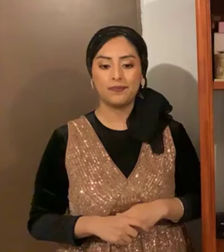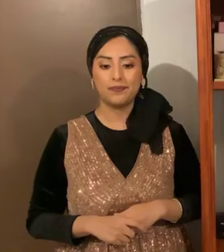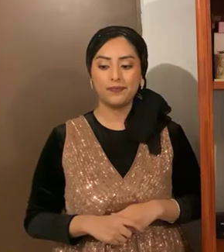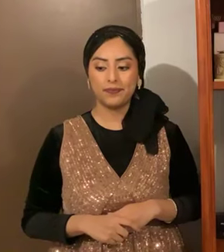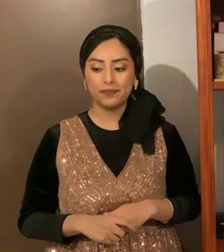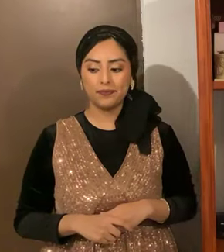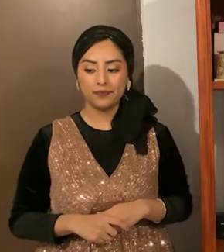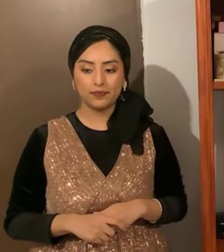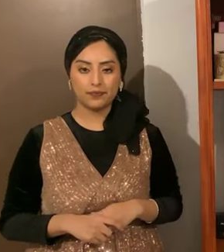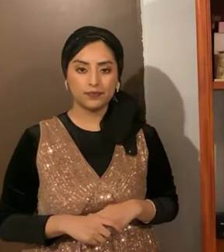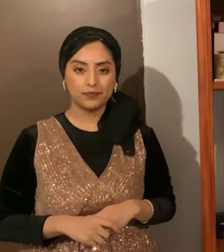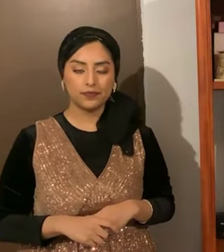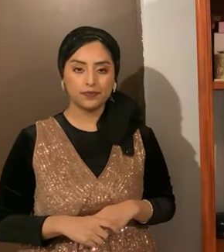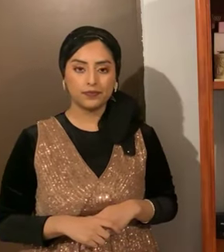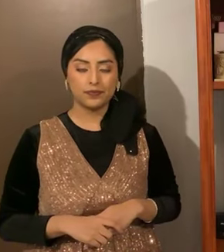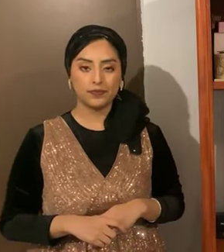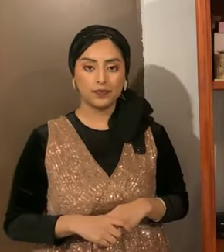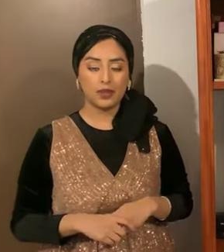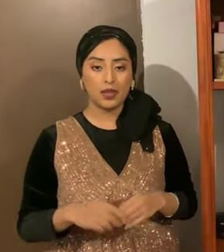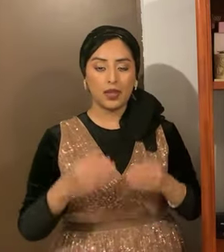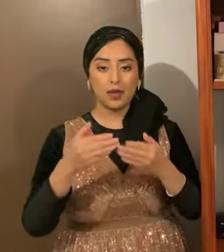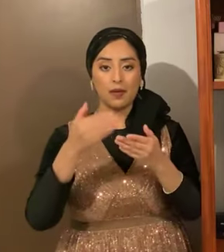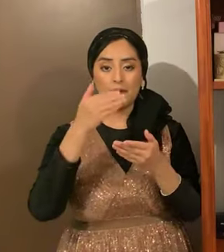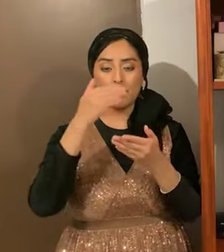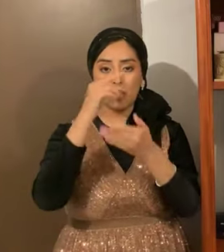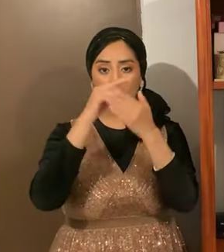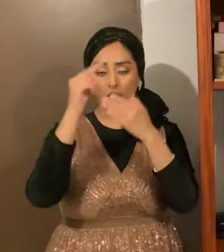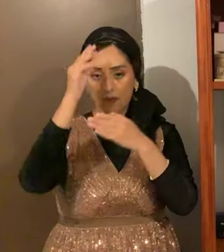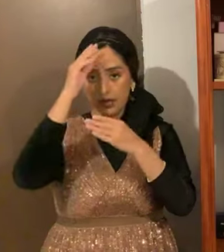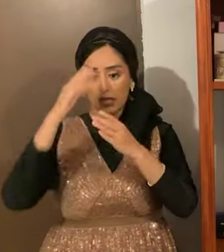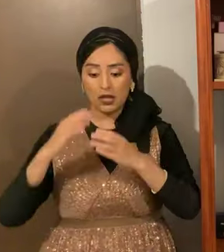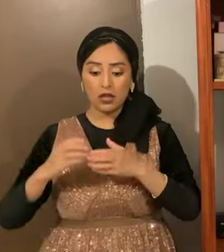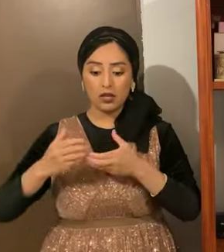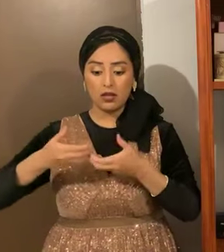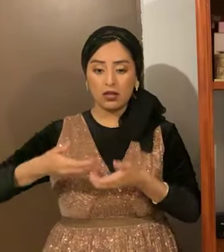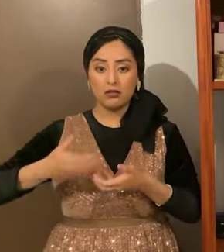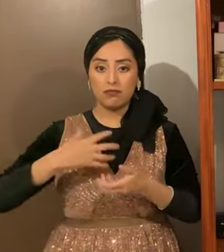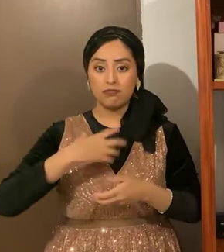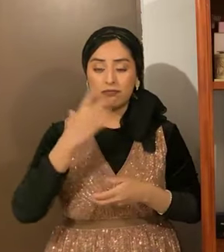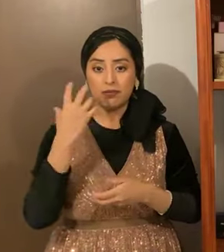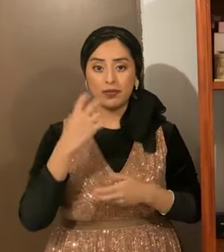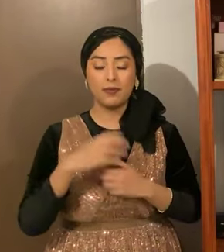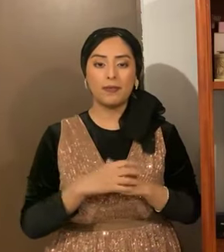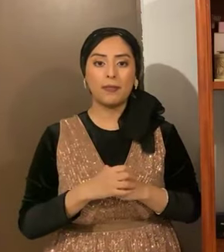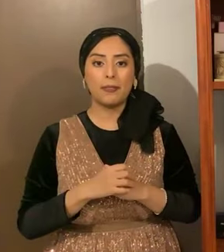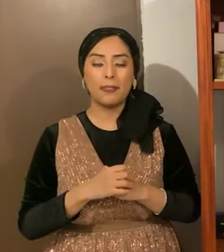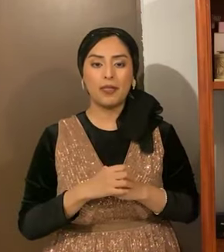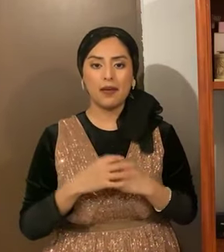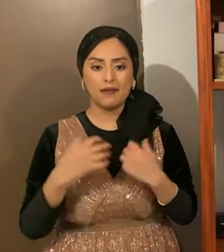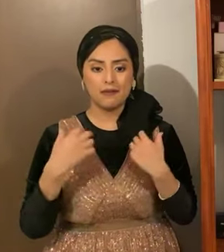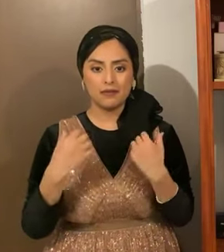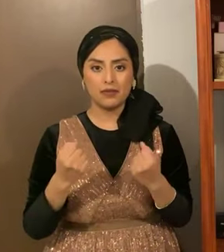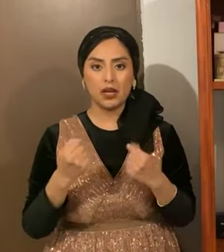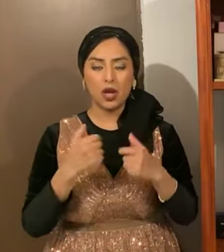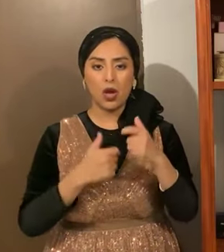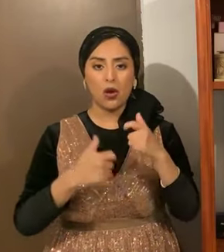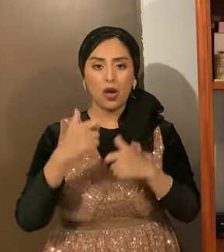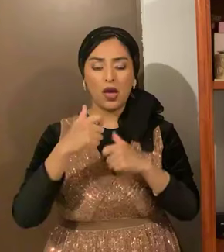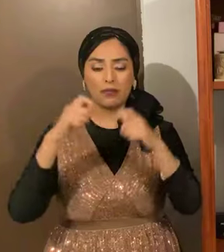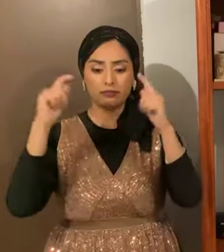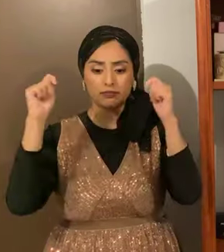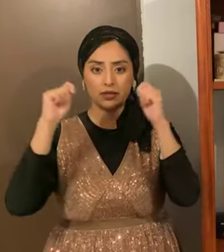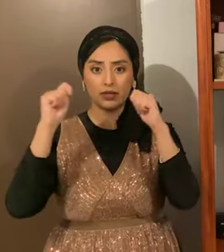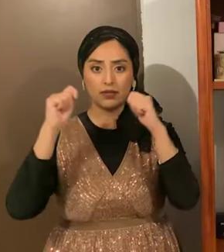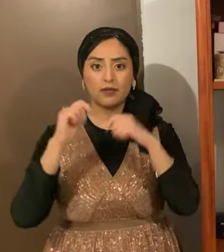Bueno, entonces antes de que el Eterno vacíe las copas de la ira y arrecie primero la gran